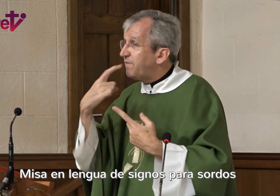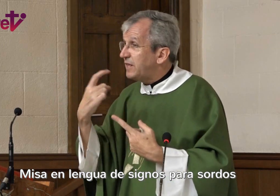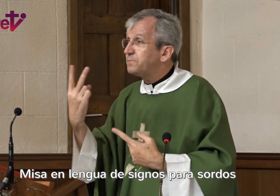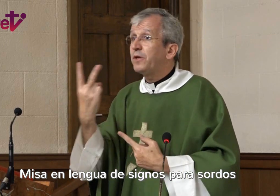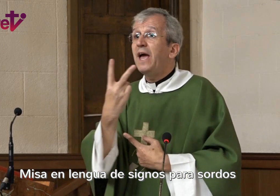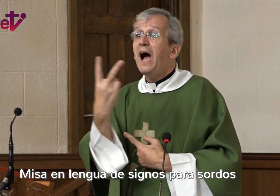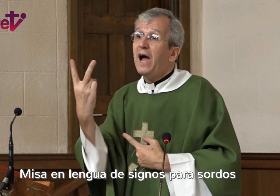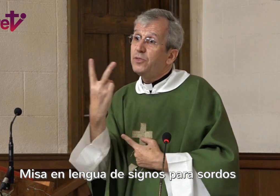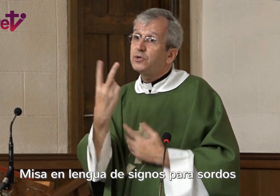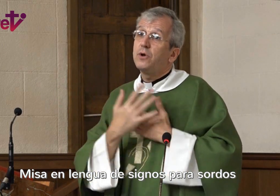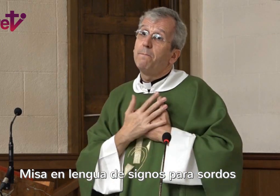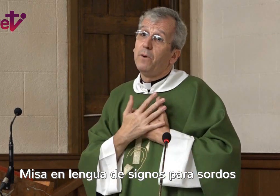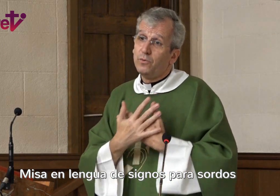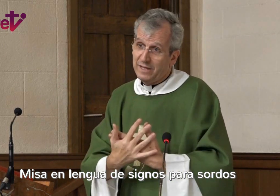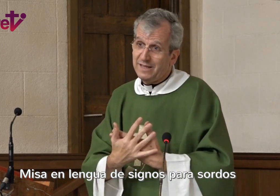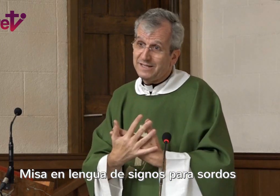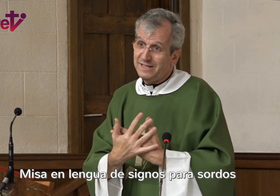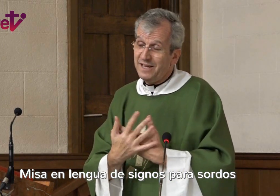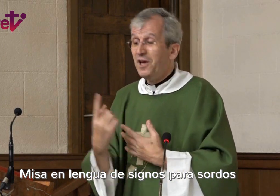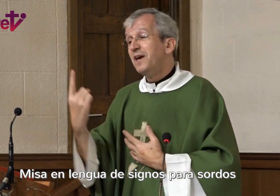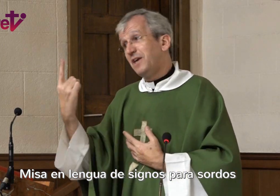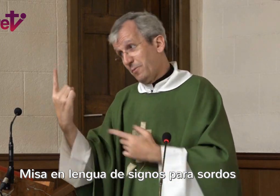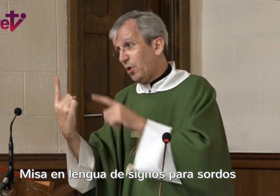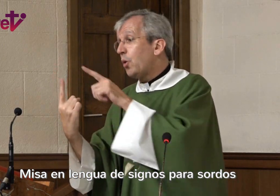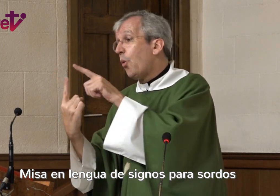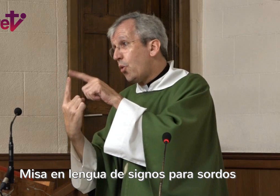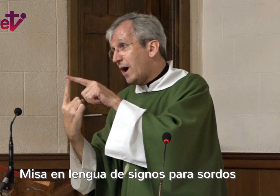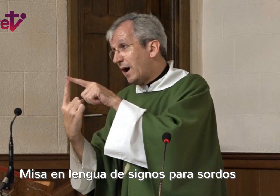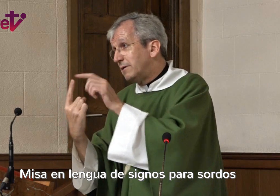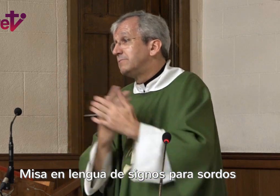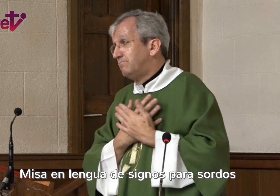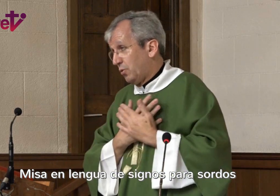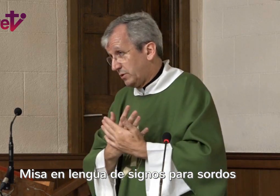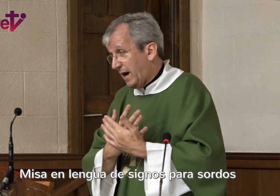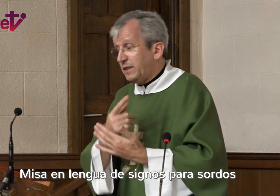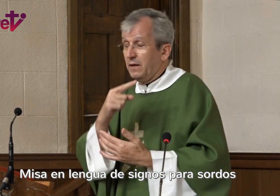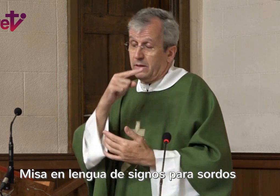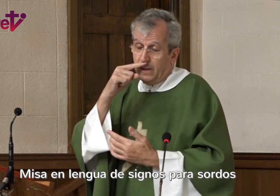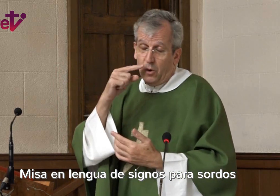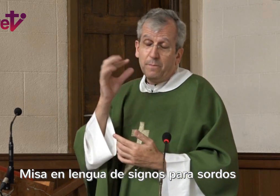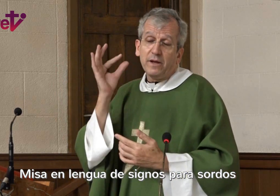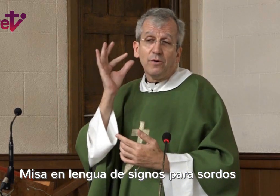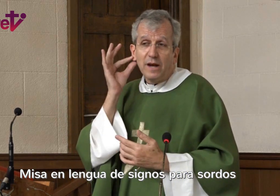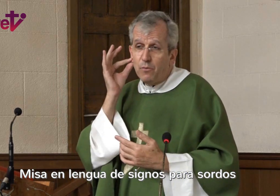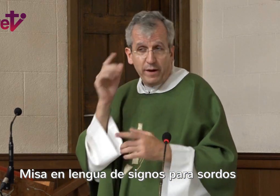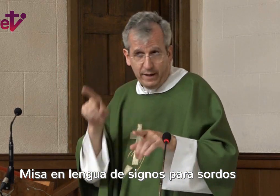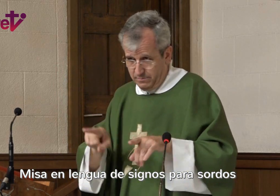difíciles porque hay dos voluntades y a lo mejor una voluntad del hombre o de la mujer